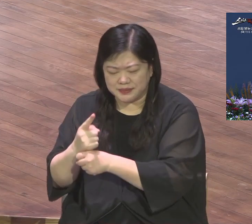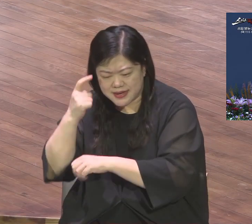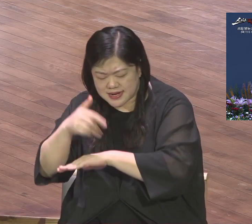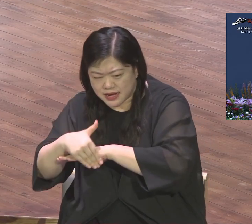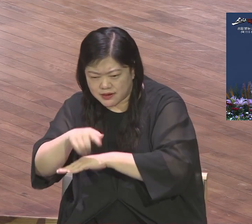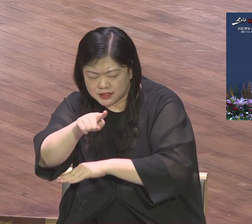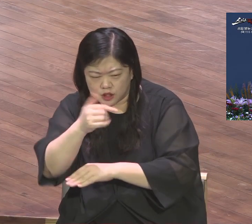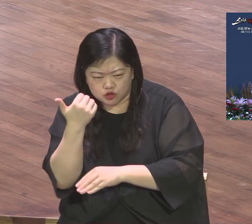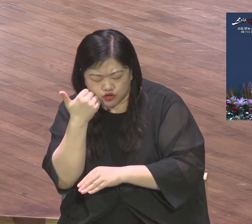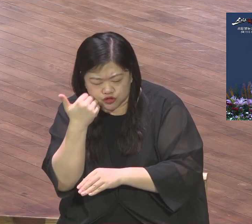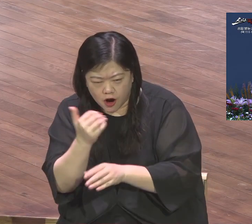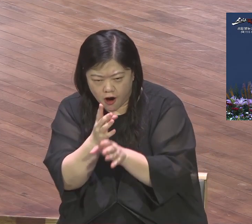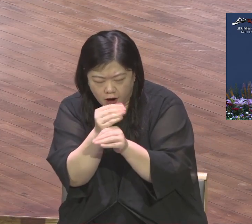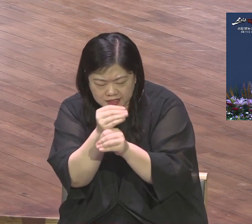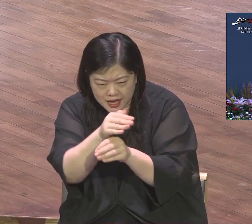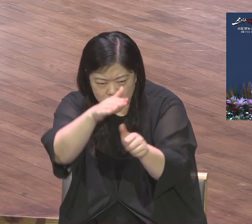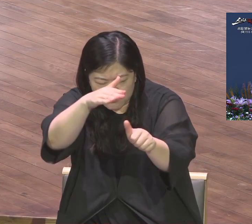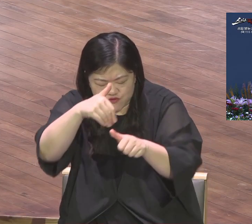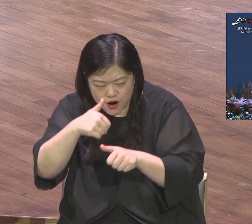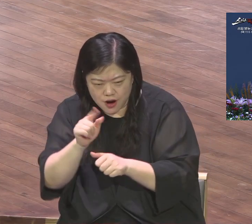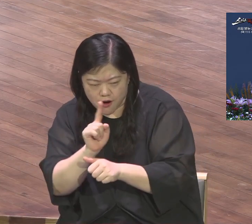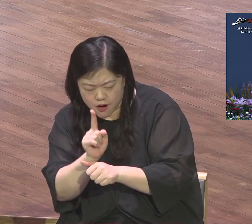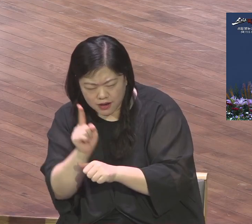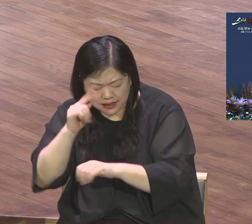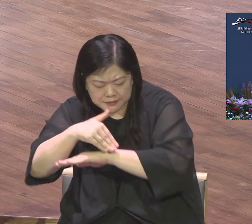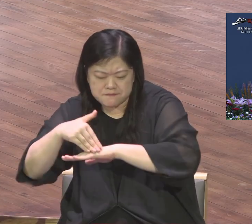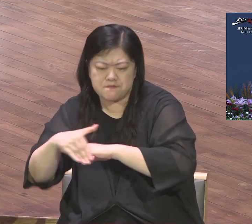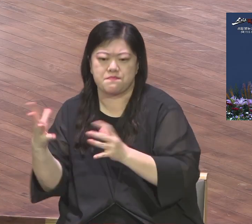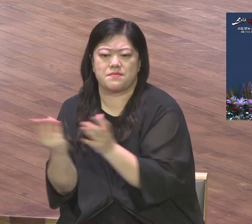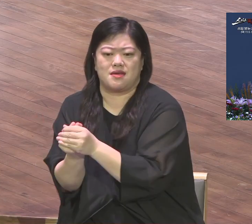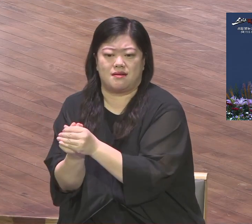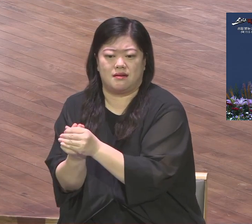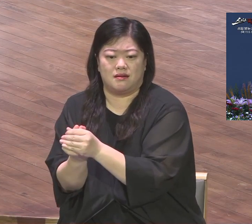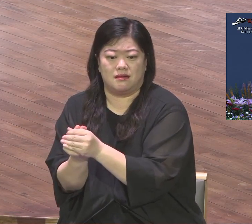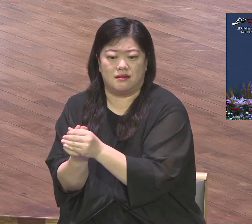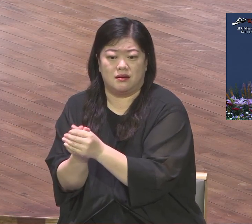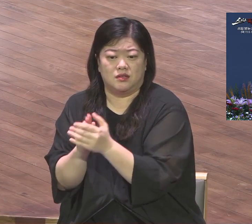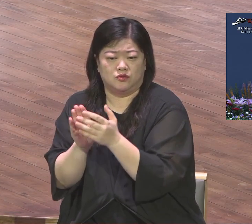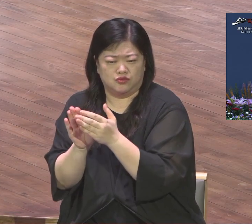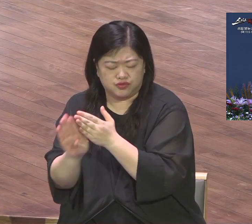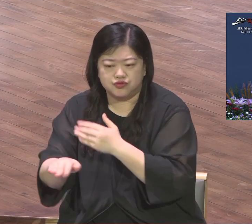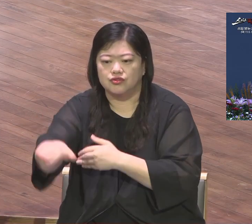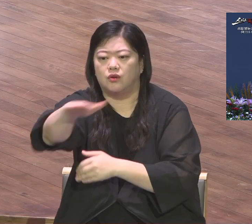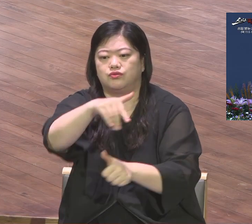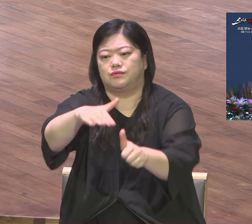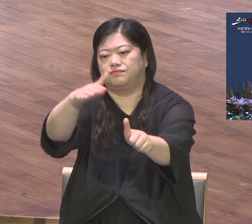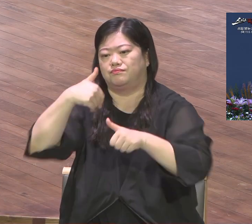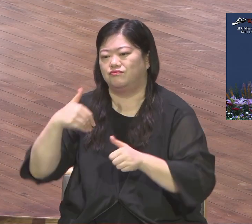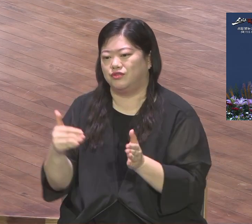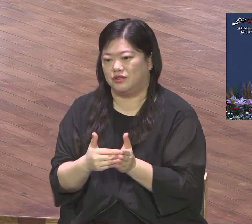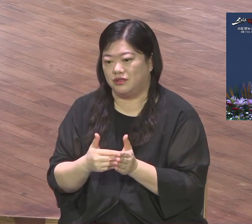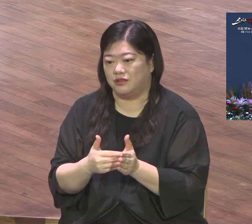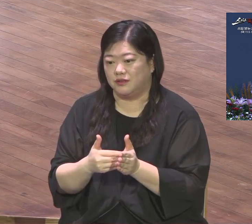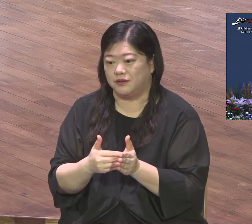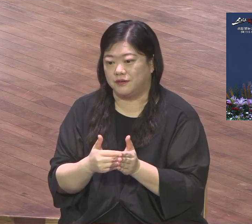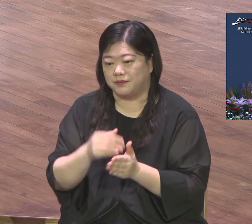예비하셨다는 예비하셨다. 우리는 그리스도 예수 안에서 선한 일을 위하여